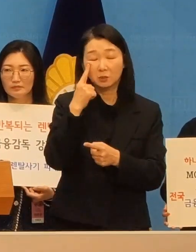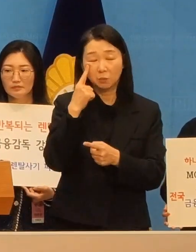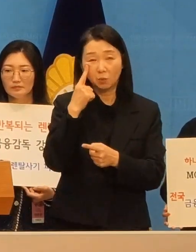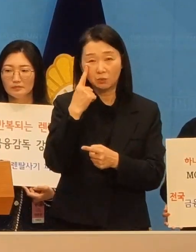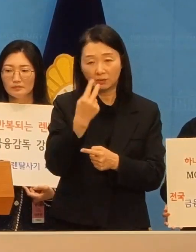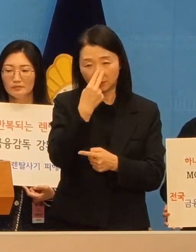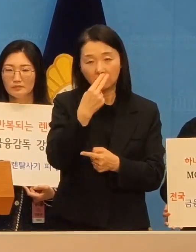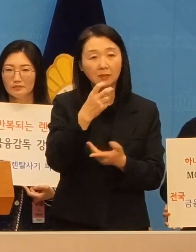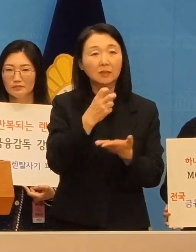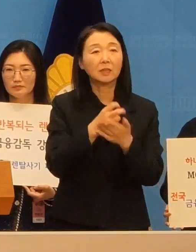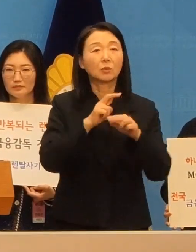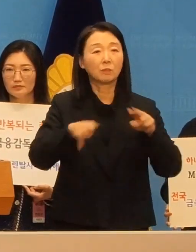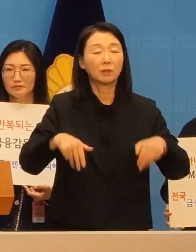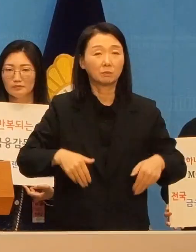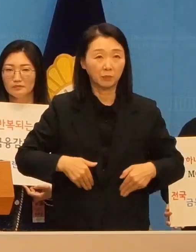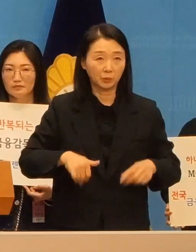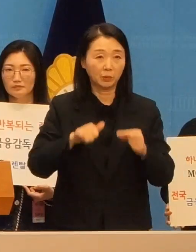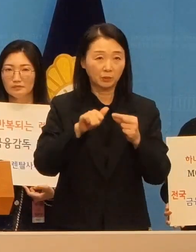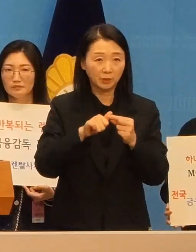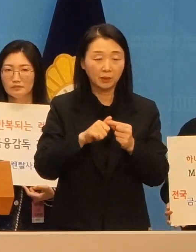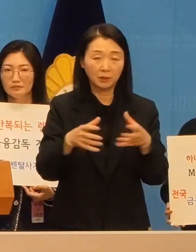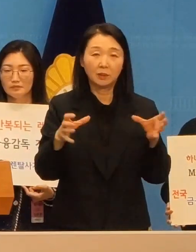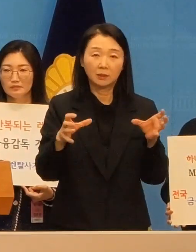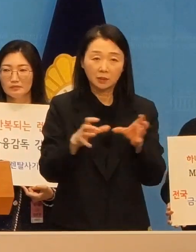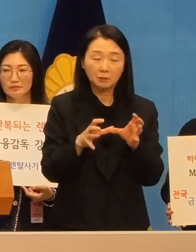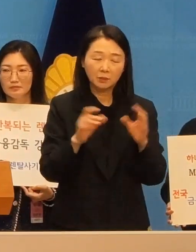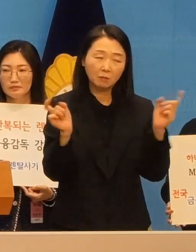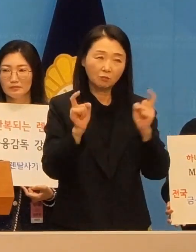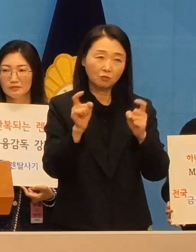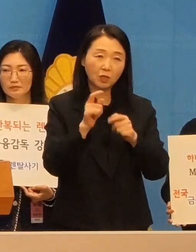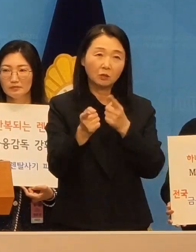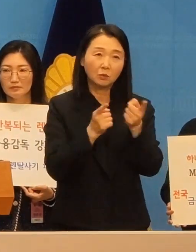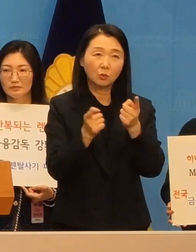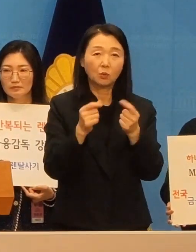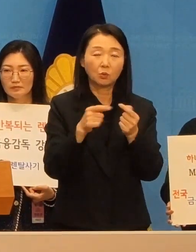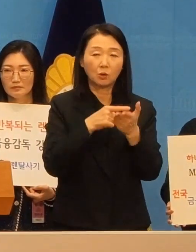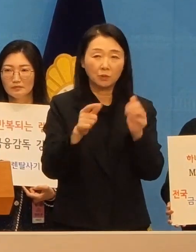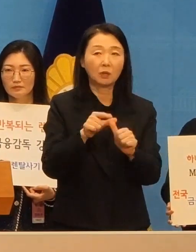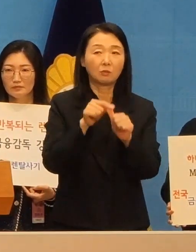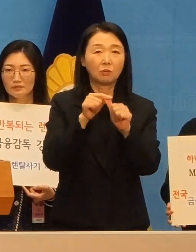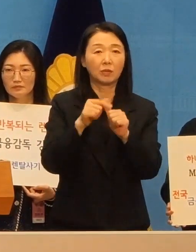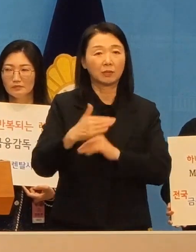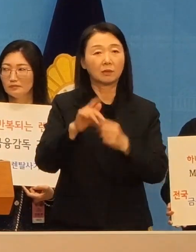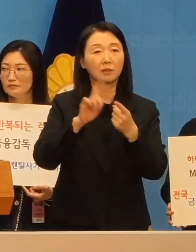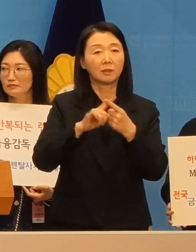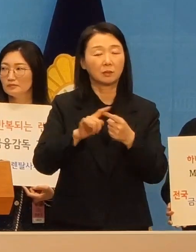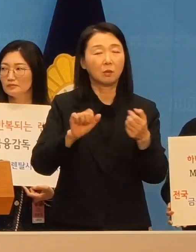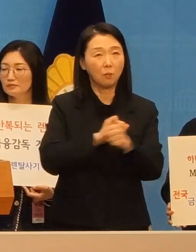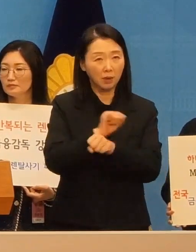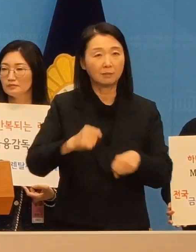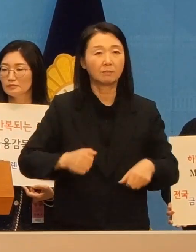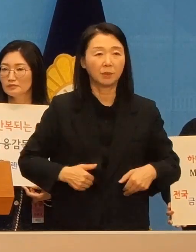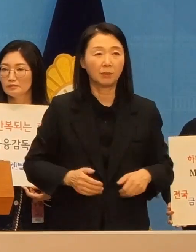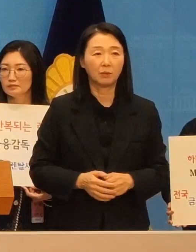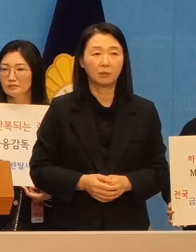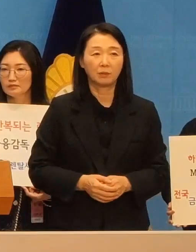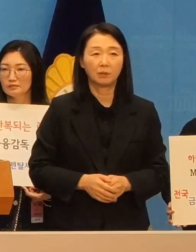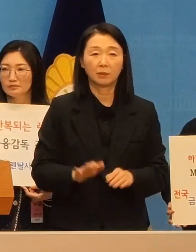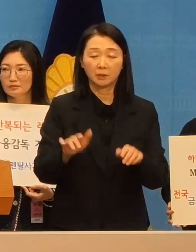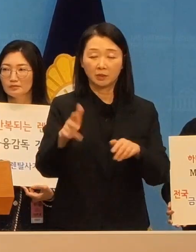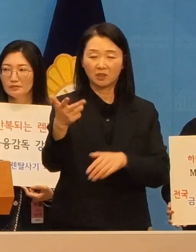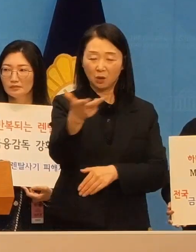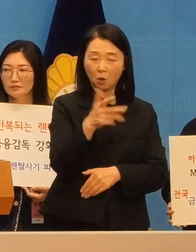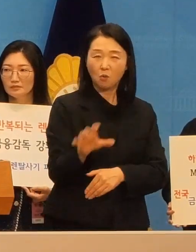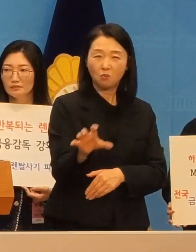폐지하라. 다섯째, 집단 분쟁 조정 및 피해 구제 절차를 활성화하라.